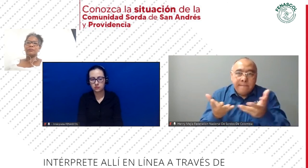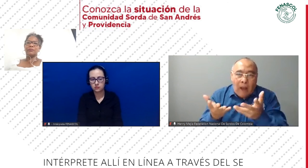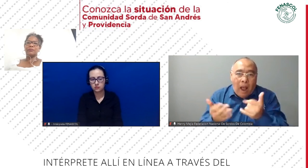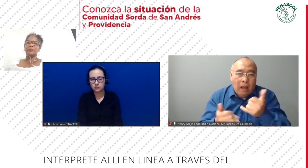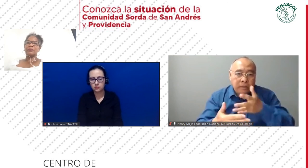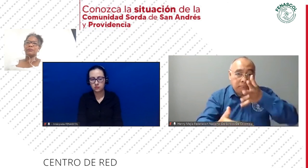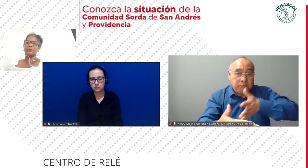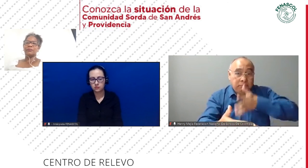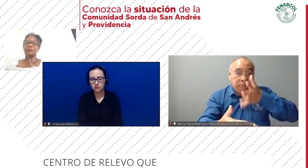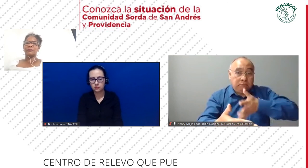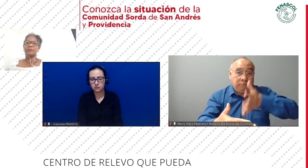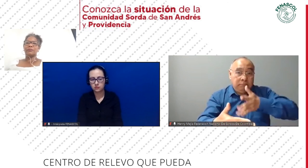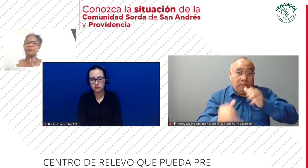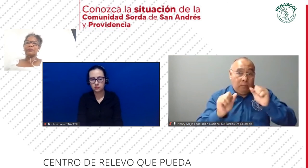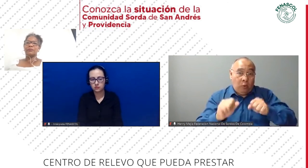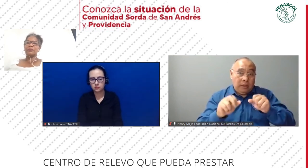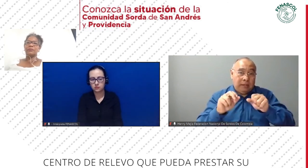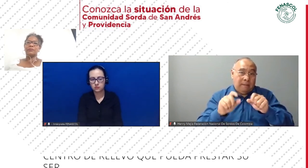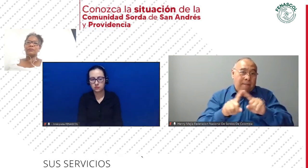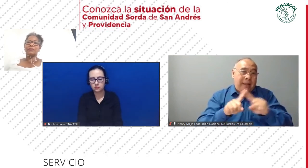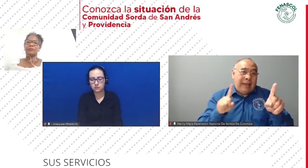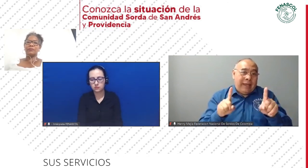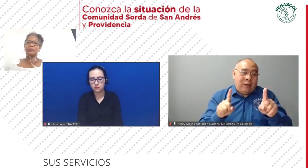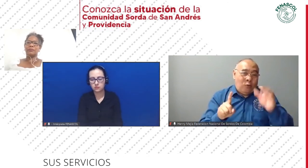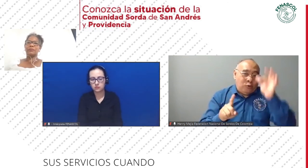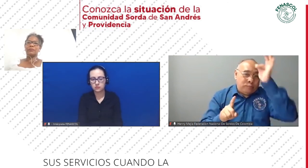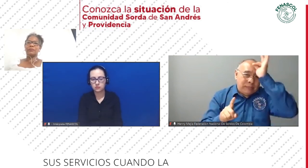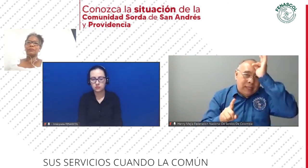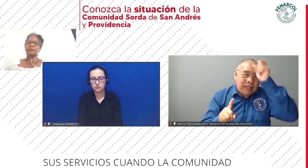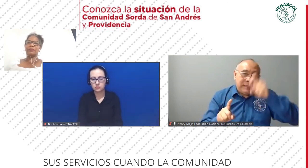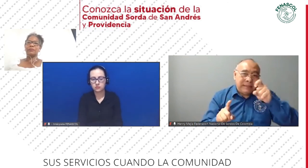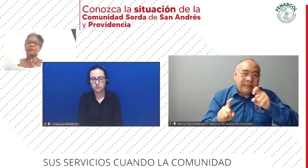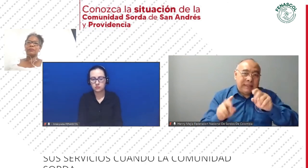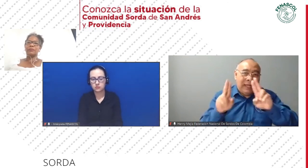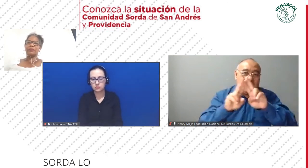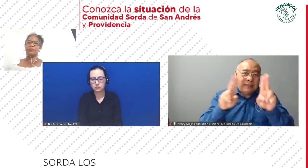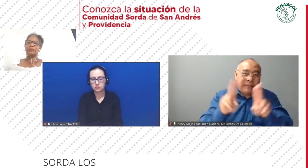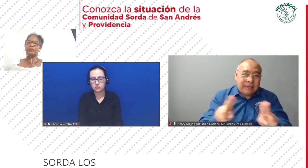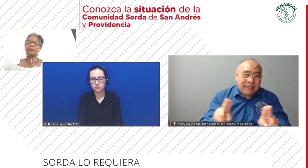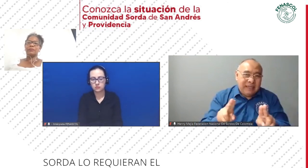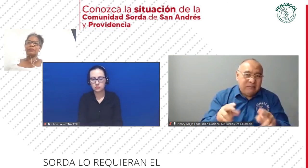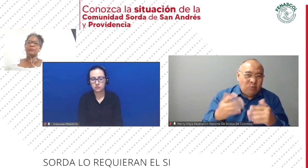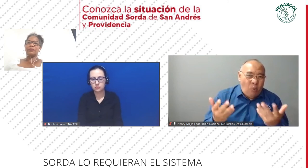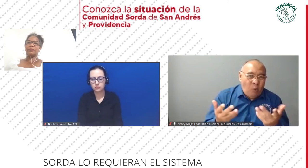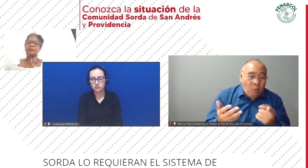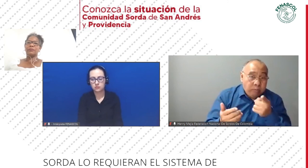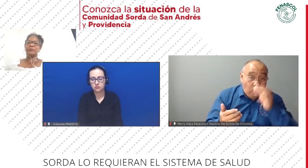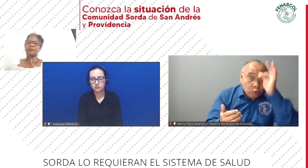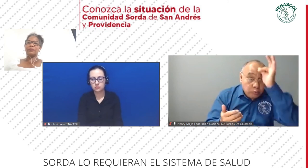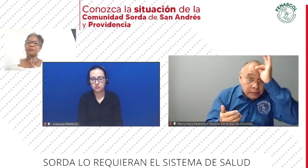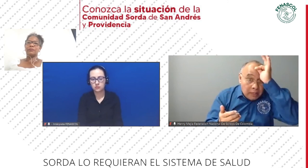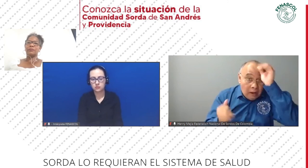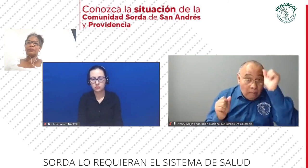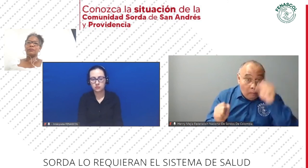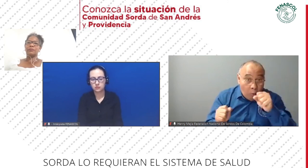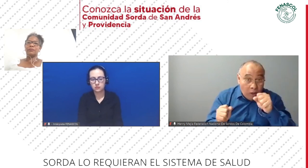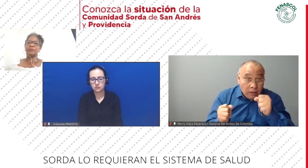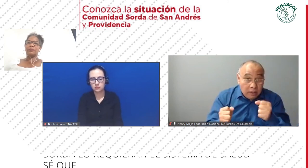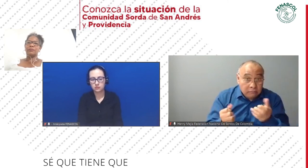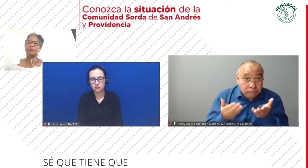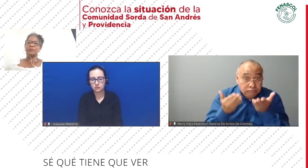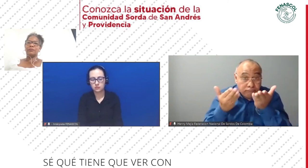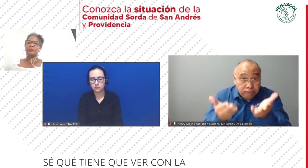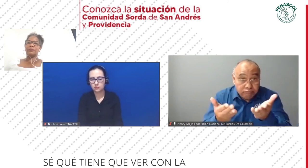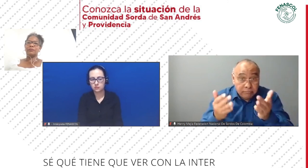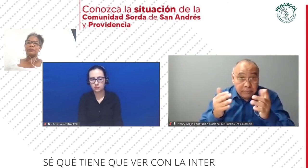del centro de relevo que pueda prestar sus servicios cuando la comunidad sorda lo requiera en el sistema de salud sé que